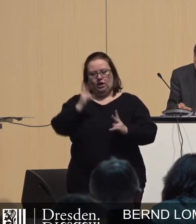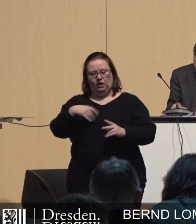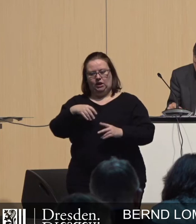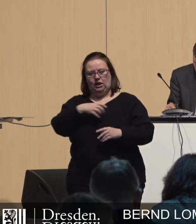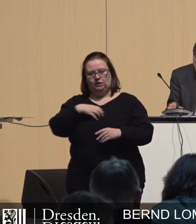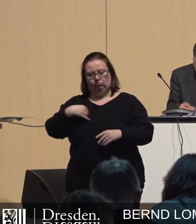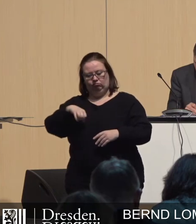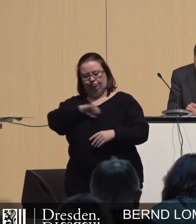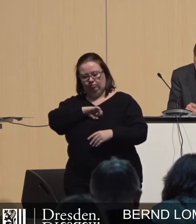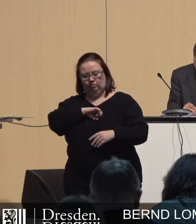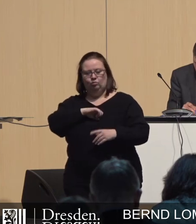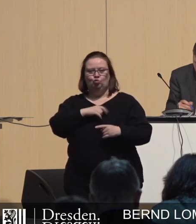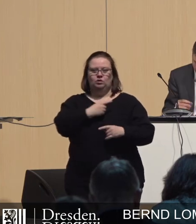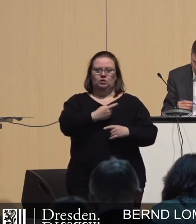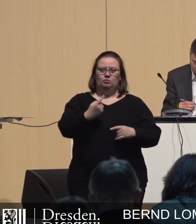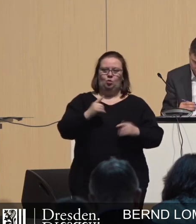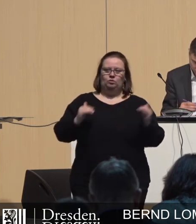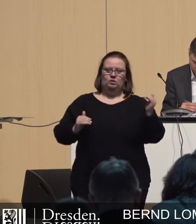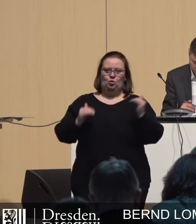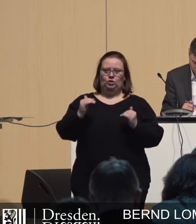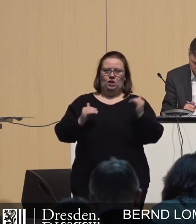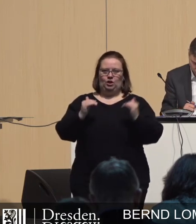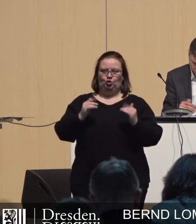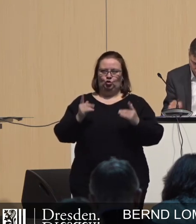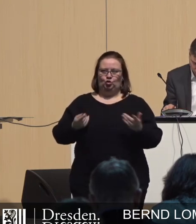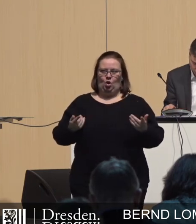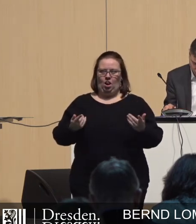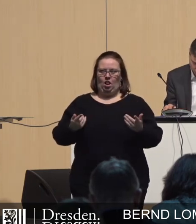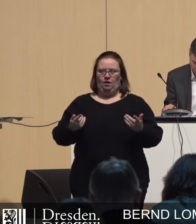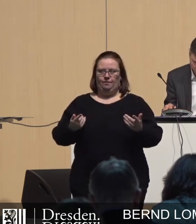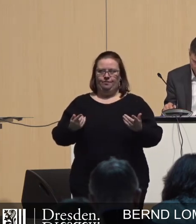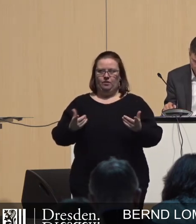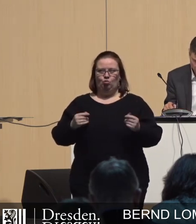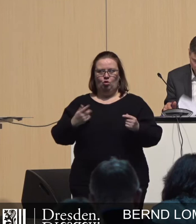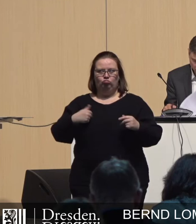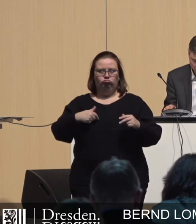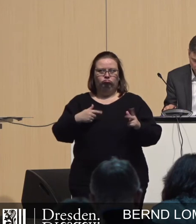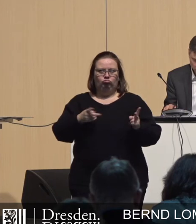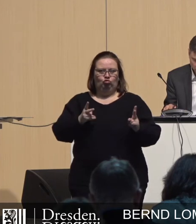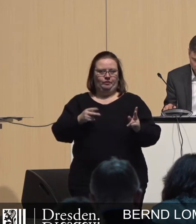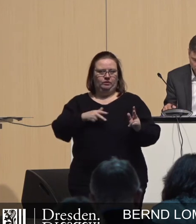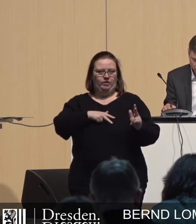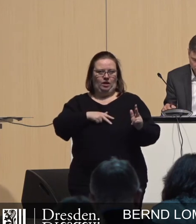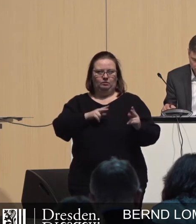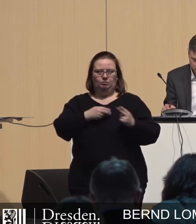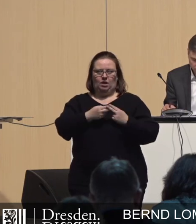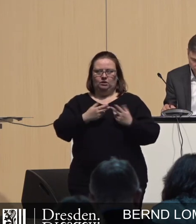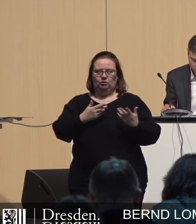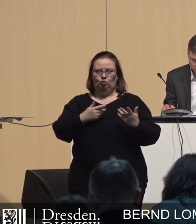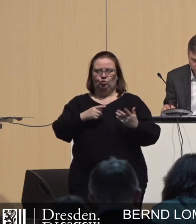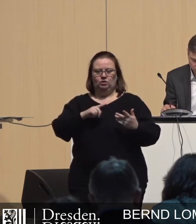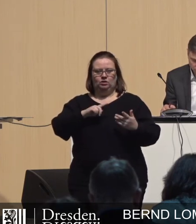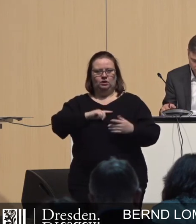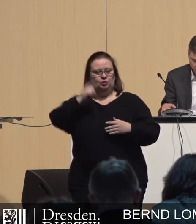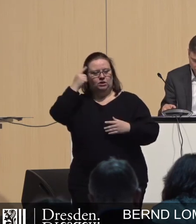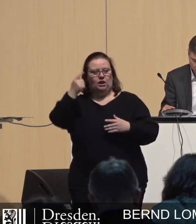einen Seite hat, soll auf der anderen Seite hier ausgeglichen werden. Auch dies gehört zur Wahrheit dazu, dass meines Erachtens bei